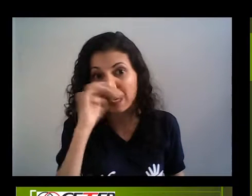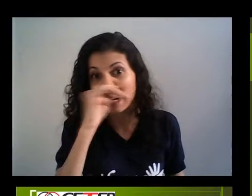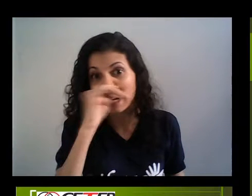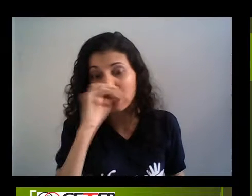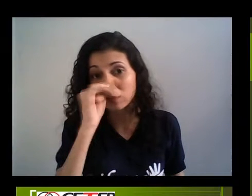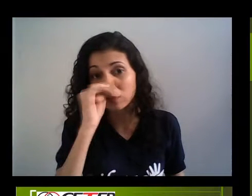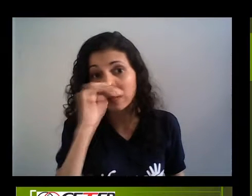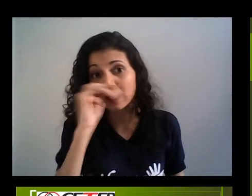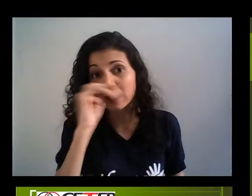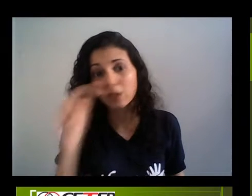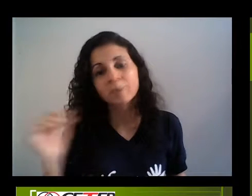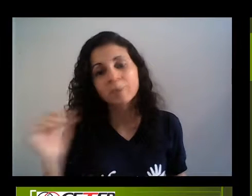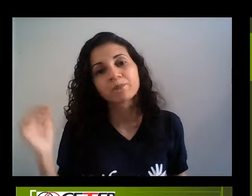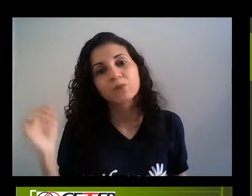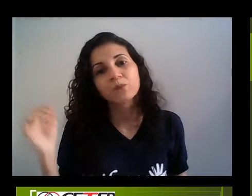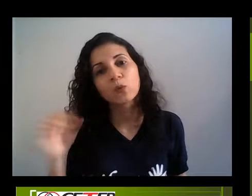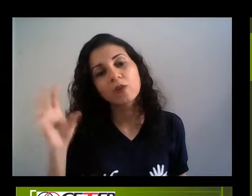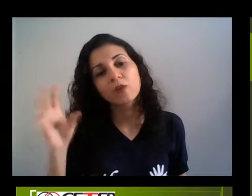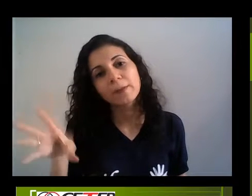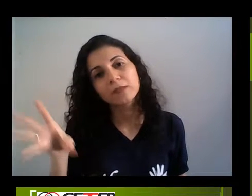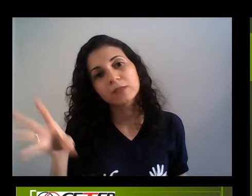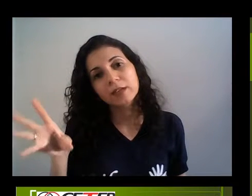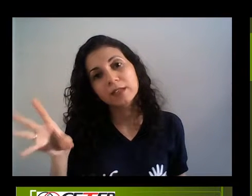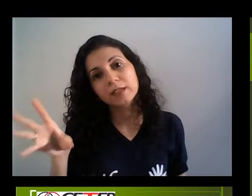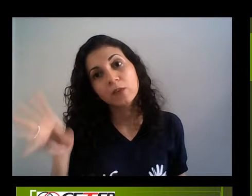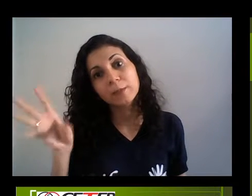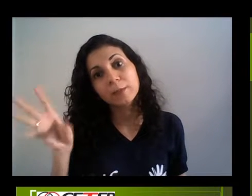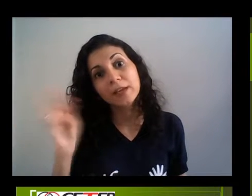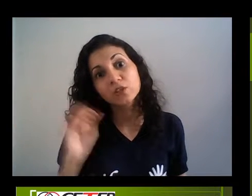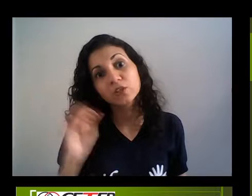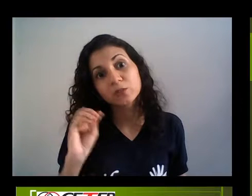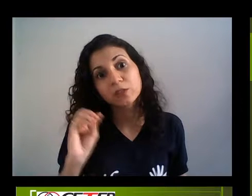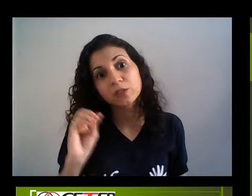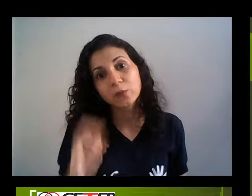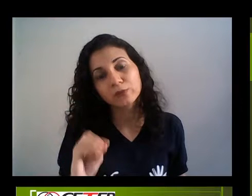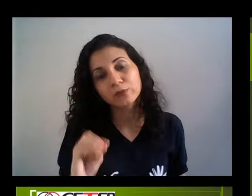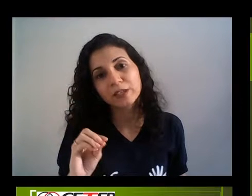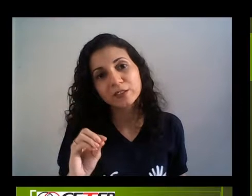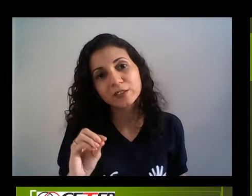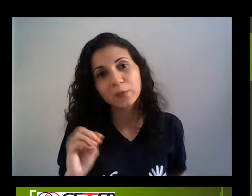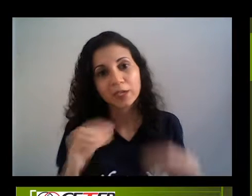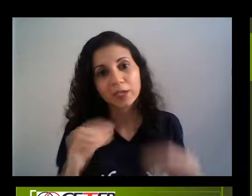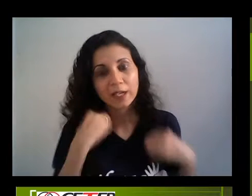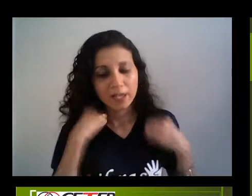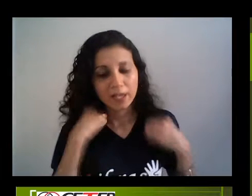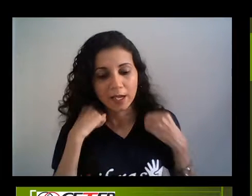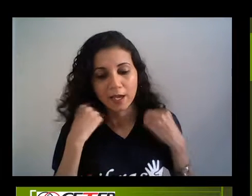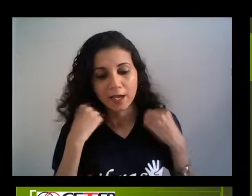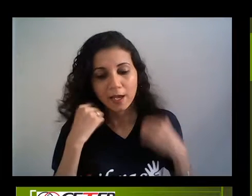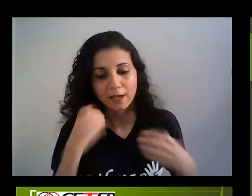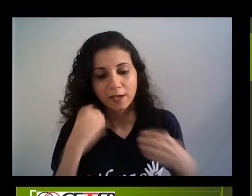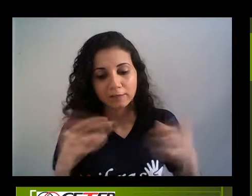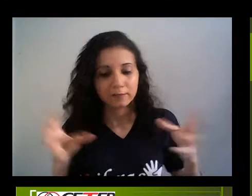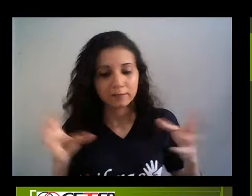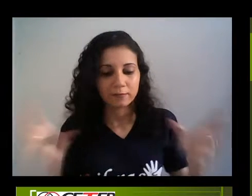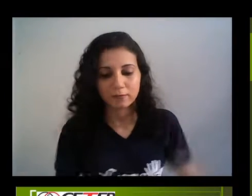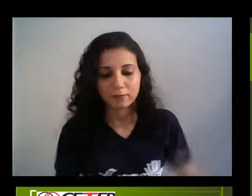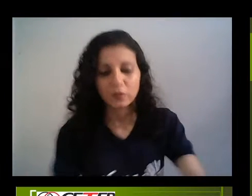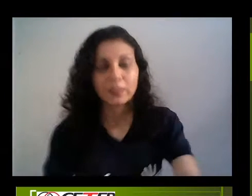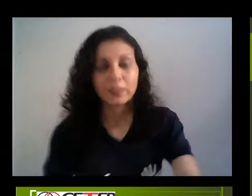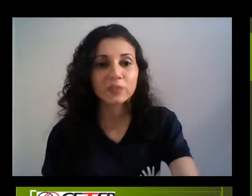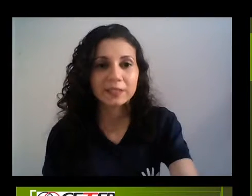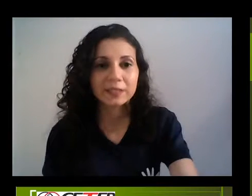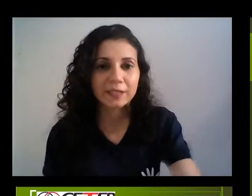Porque isso daqui, o alfabeto, ele é até um empréstimo, né, do português, porque é